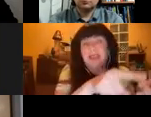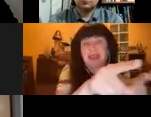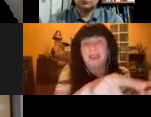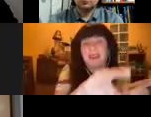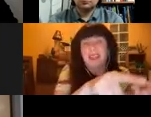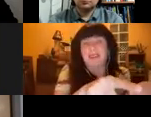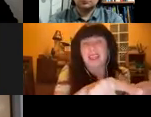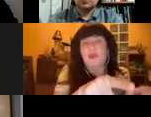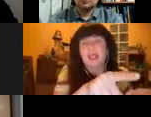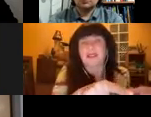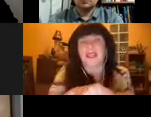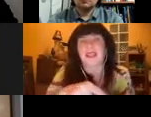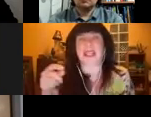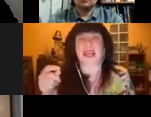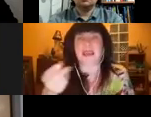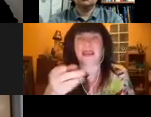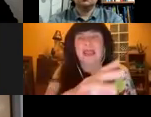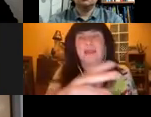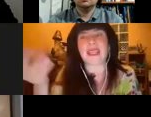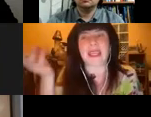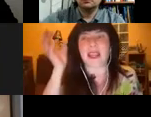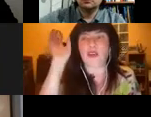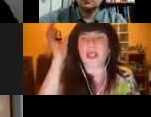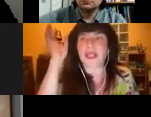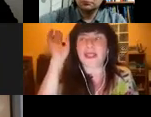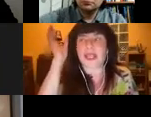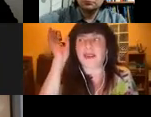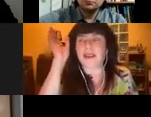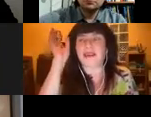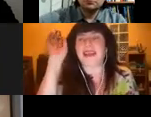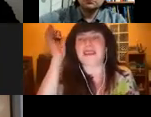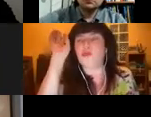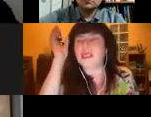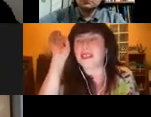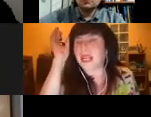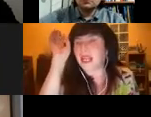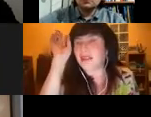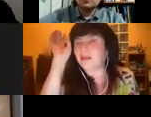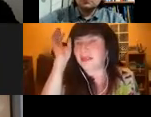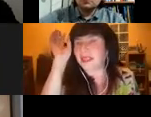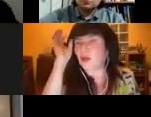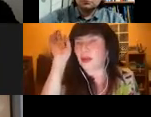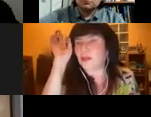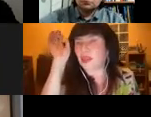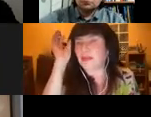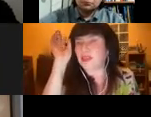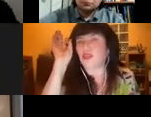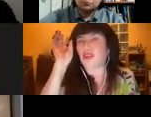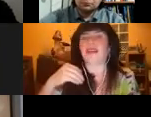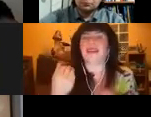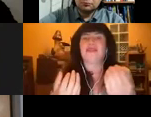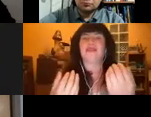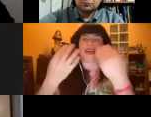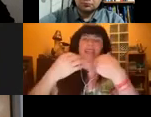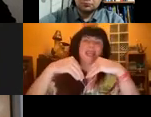una seña que veíamos recién que estaba ahí, que era no entender, es muy cerca del cuerpo de la